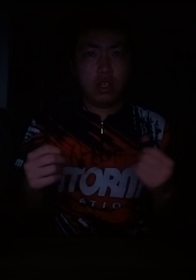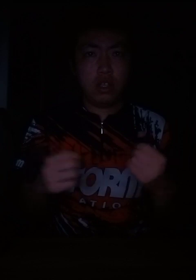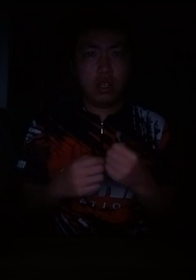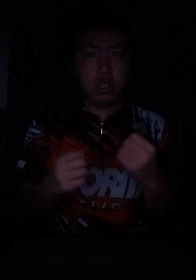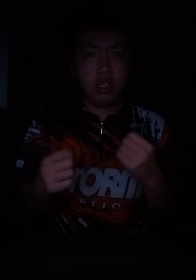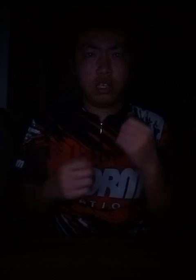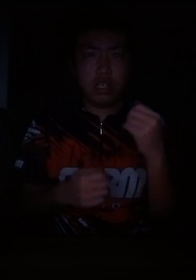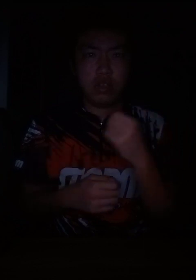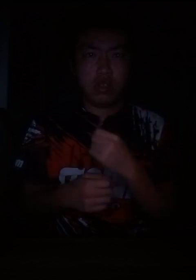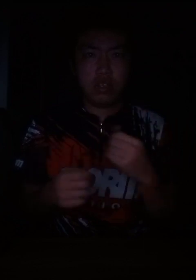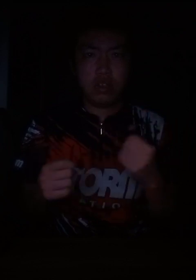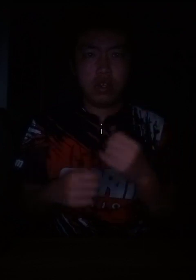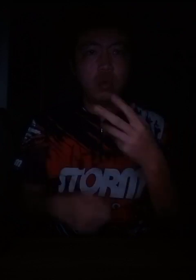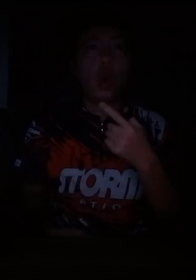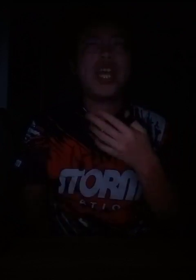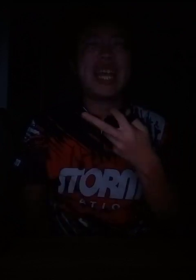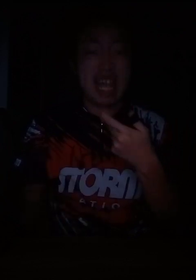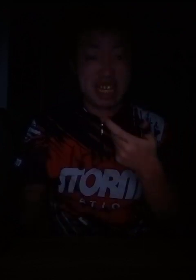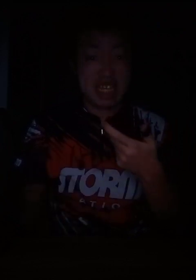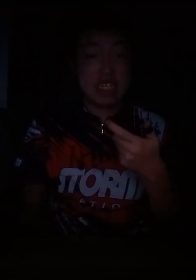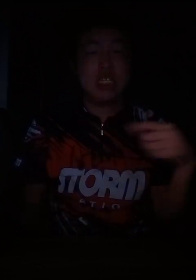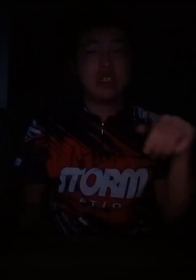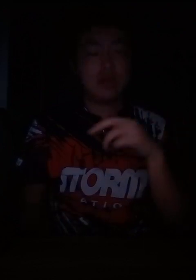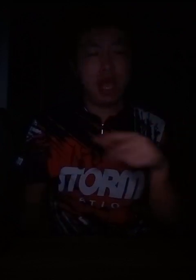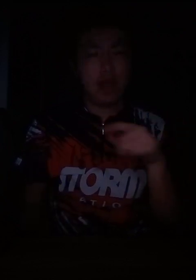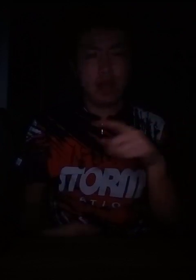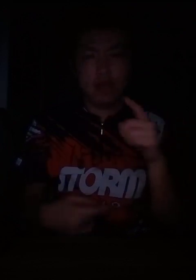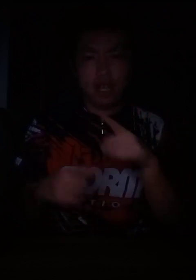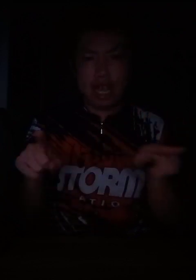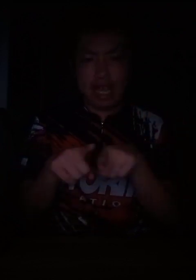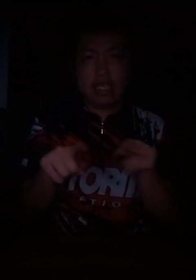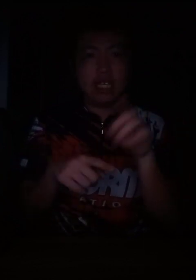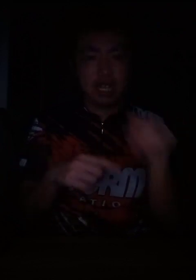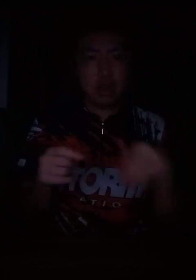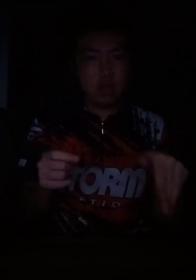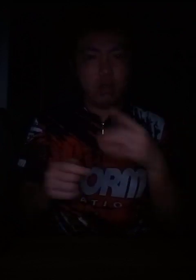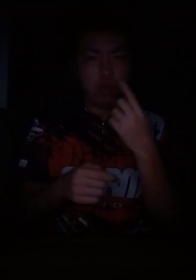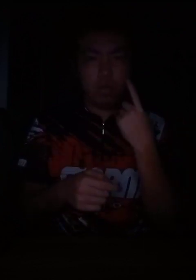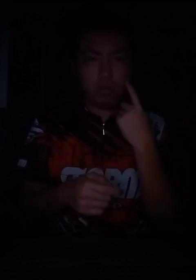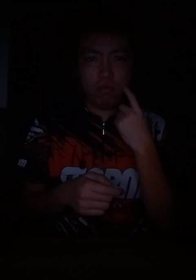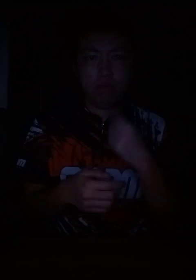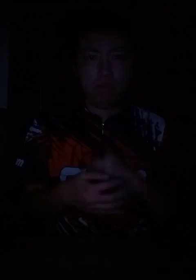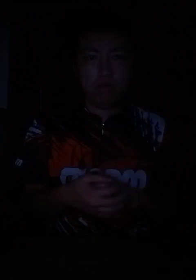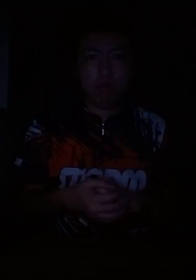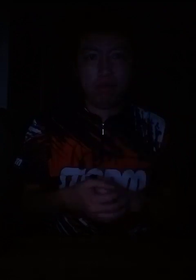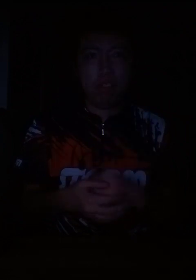나선 김 씨를 기다리고 있던 손 사장은 다시 한번 같이 일하자고 권유합니다. 진짜